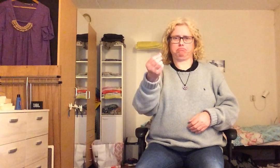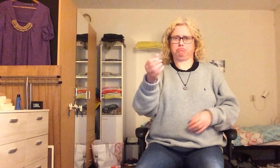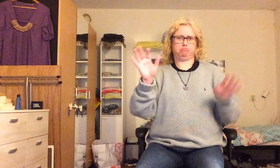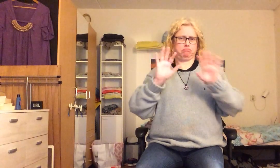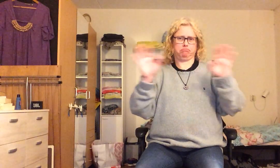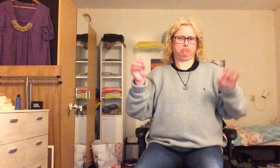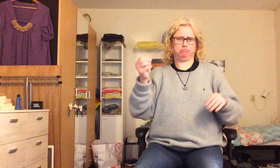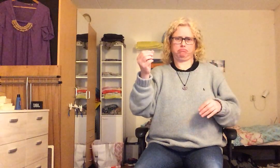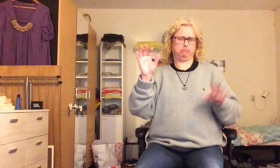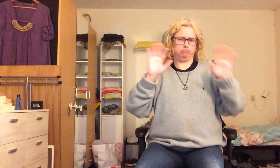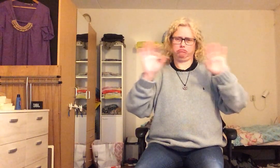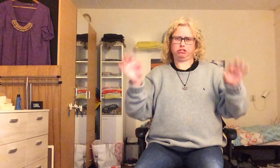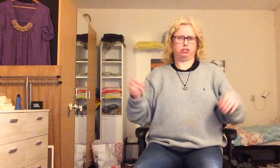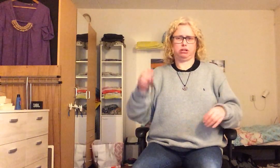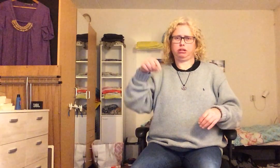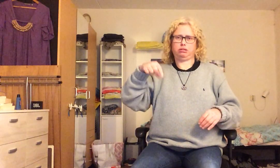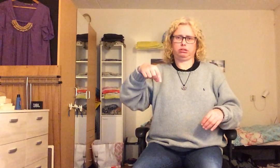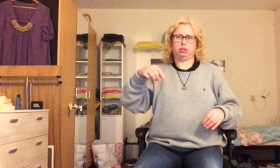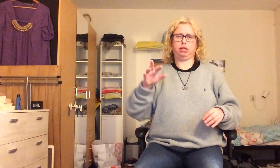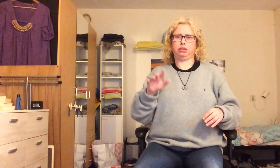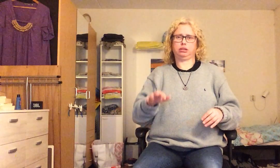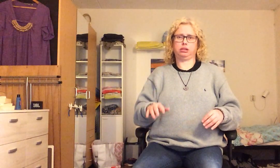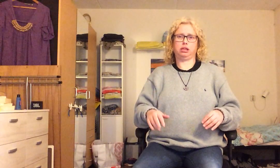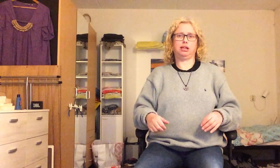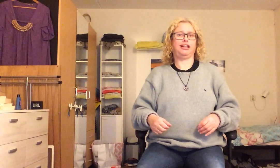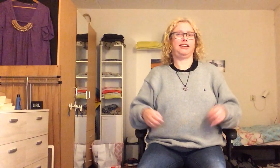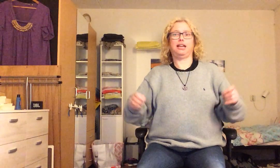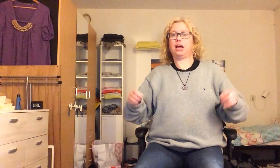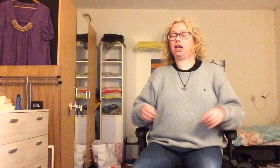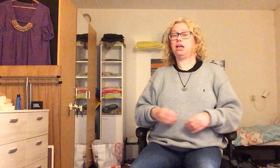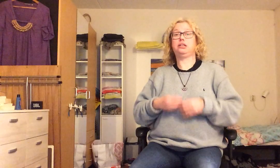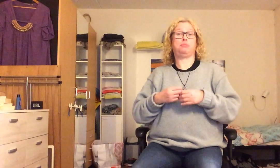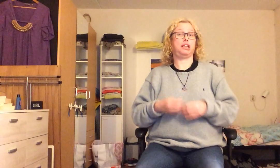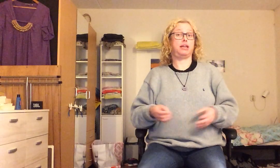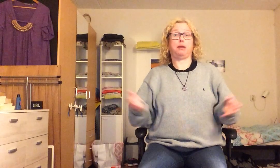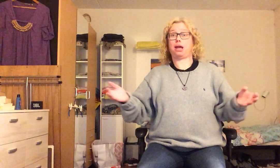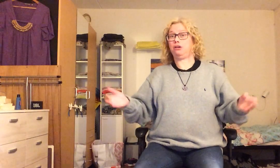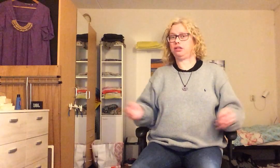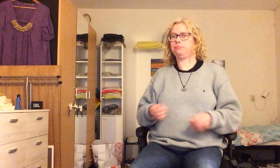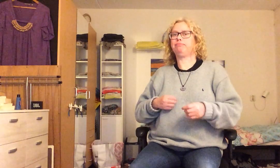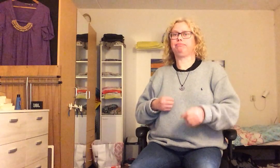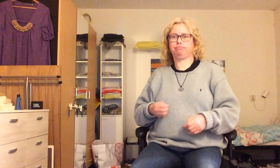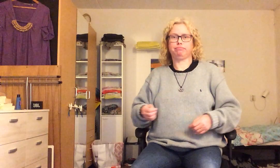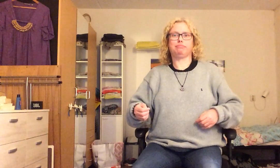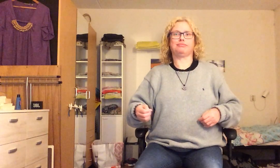means scroll to under, and then you see something sad. All the